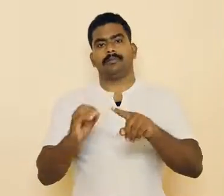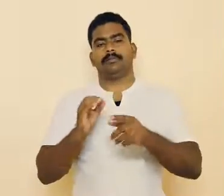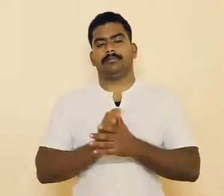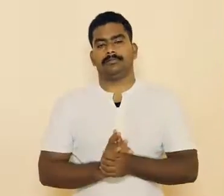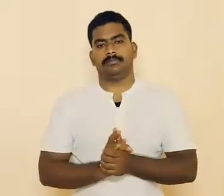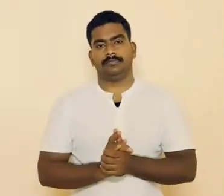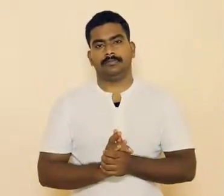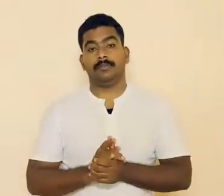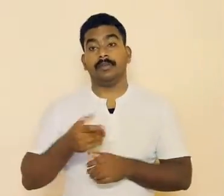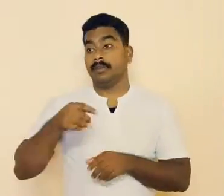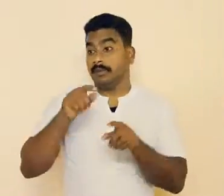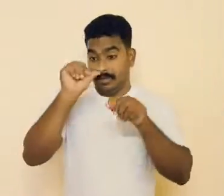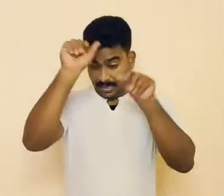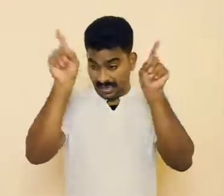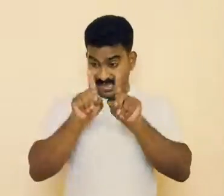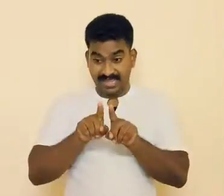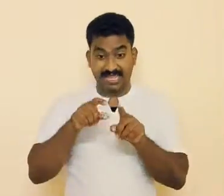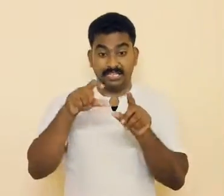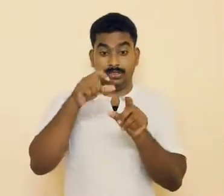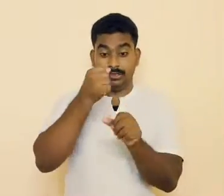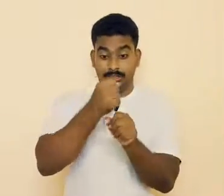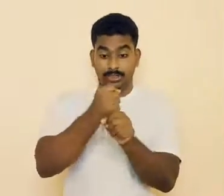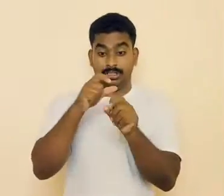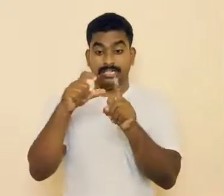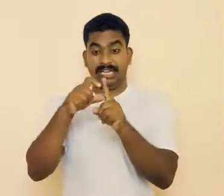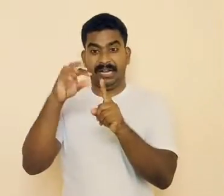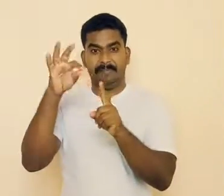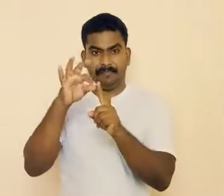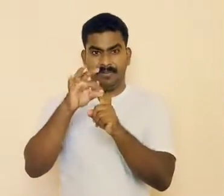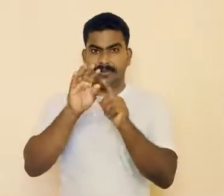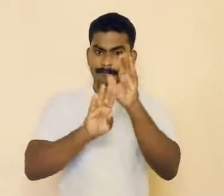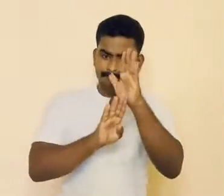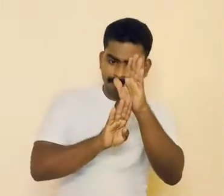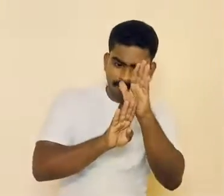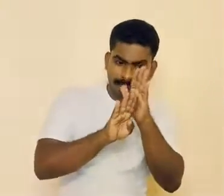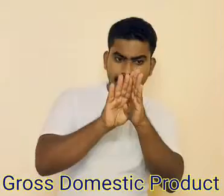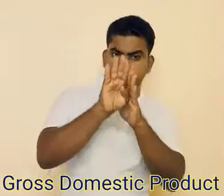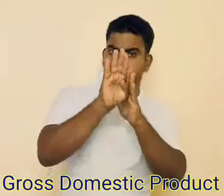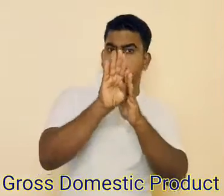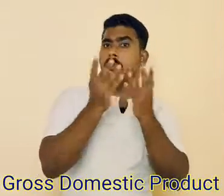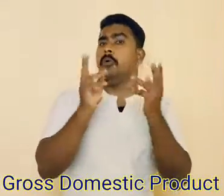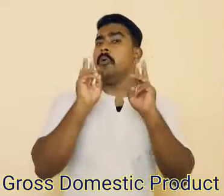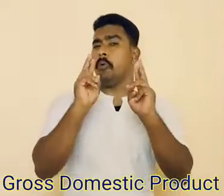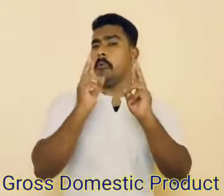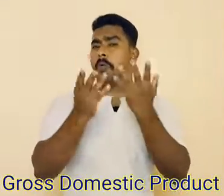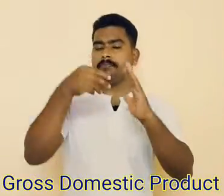രാജ്യത്തിന്റെ GDP നെഗറ്റീവ് ആയേക്കാമെന്ന് RBI ഗവർണർ അറിയിച്ചു.